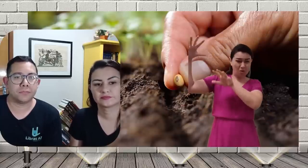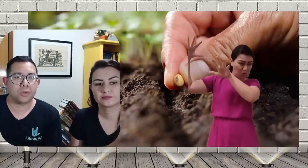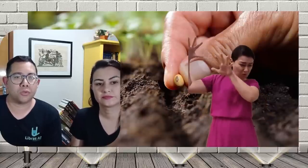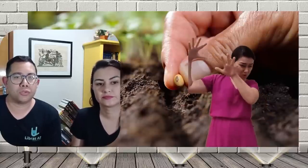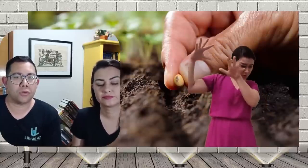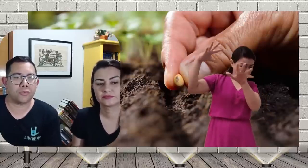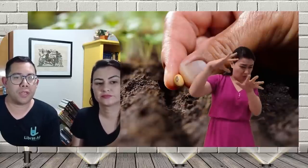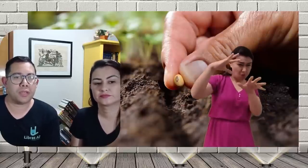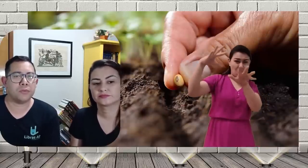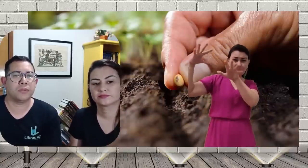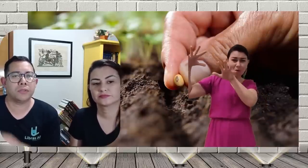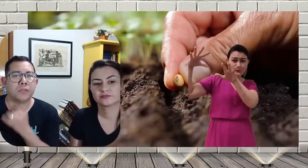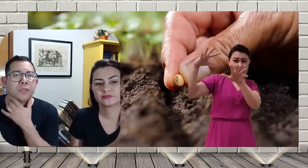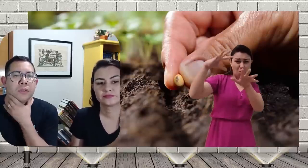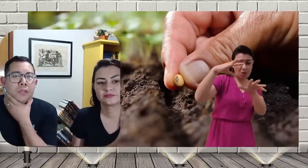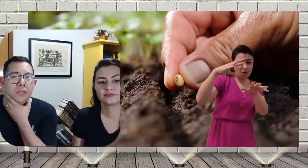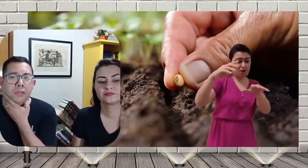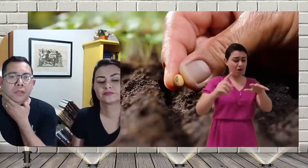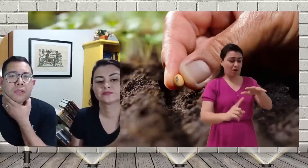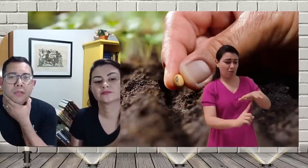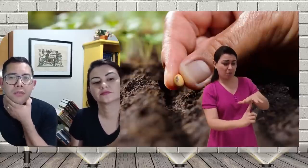Ó, o sol veio.